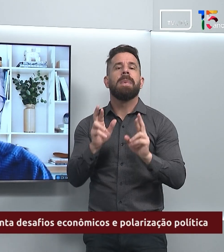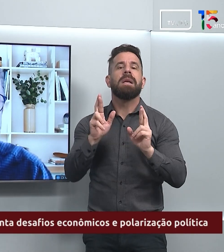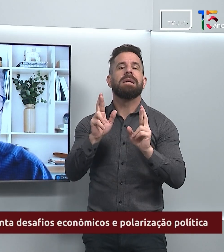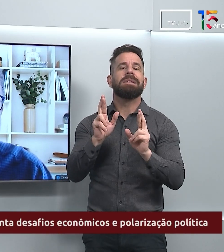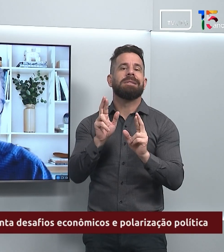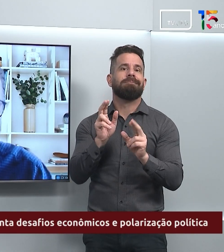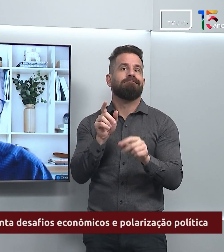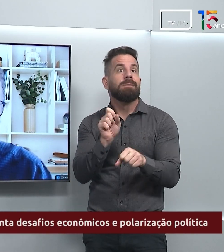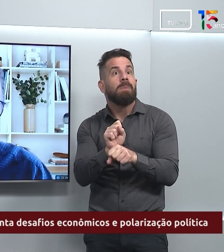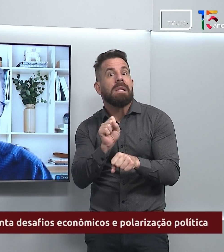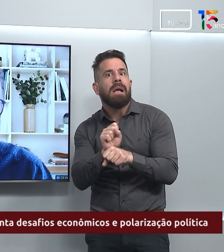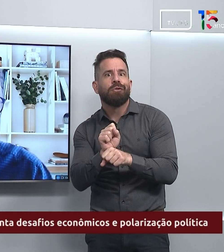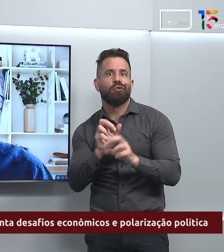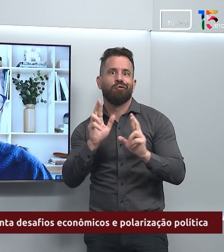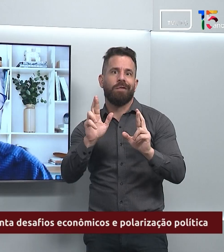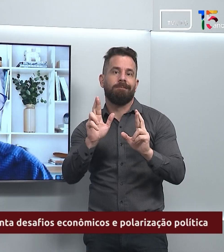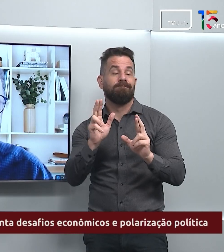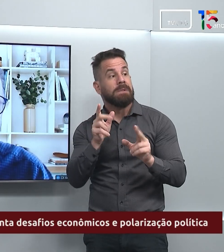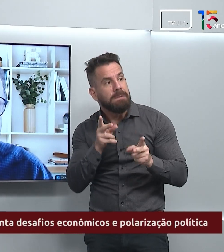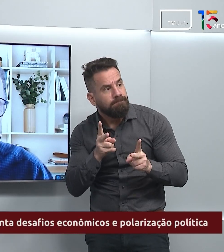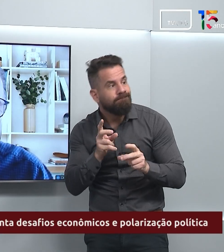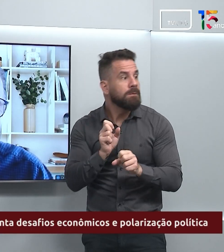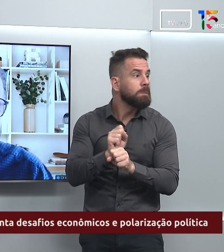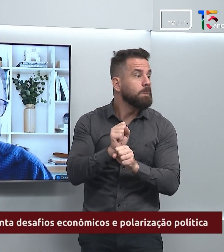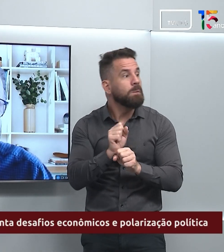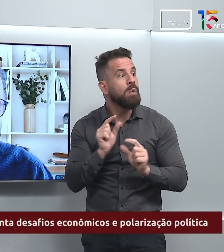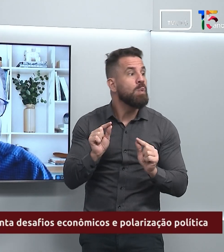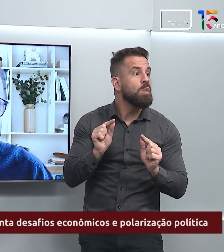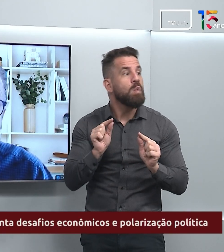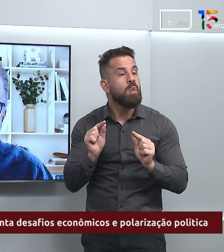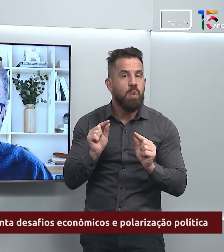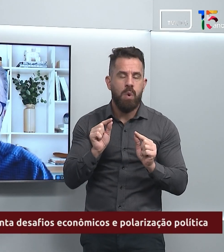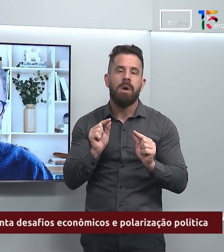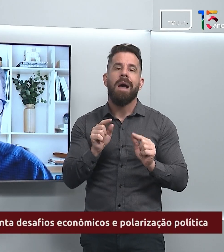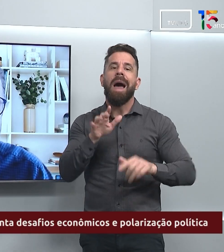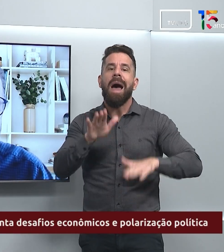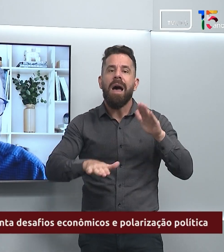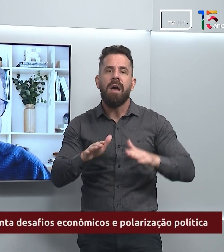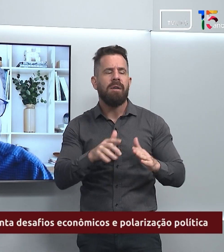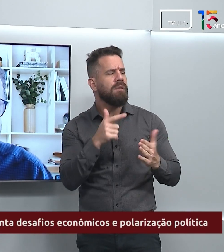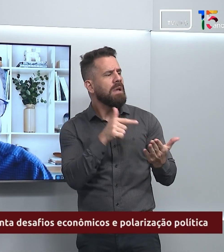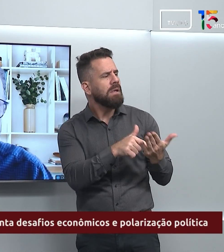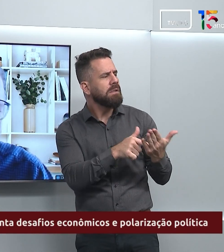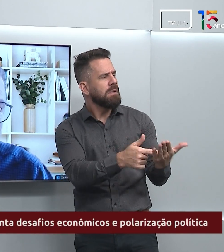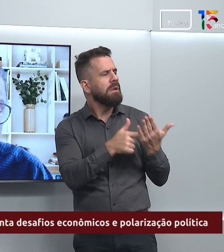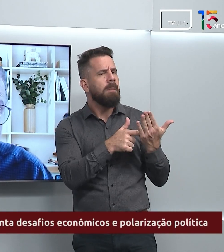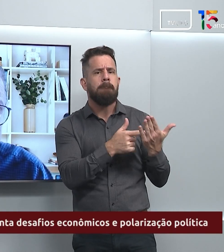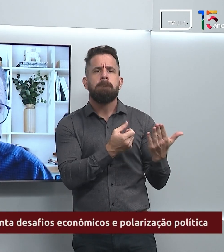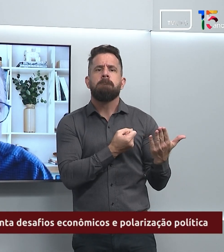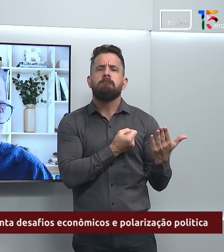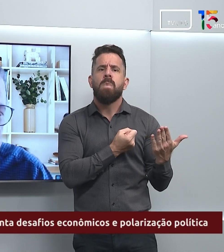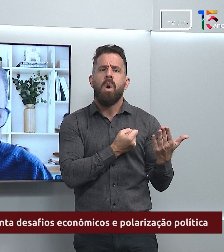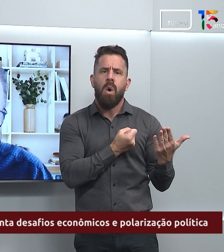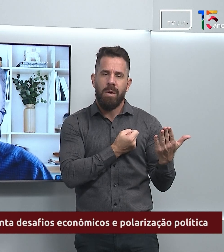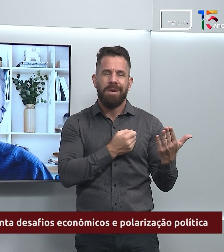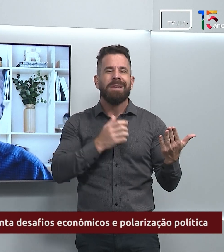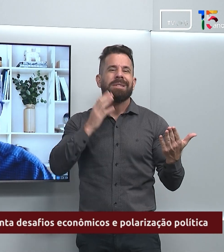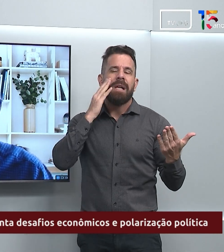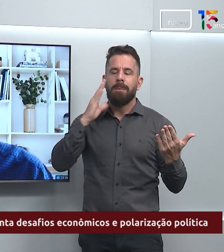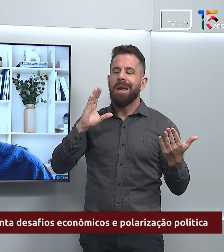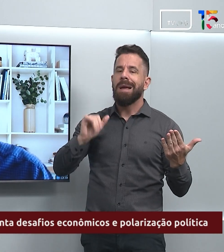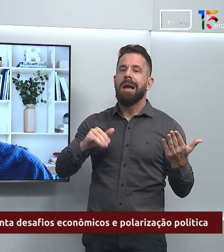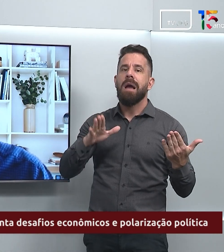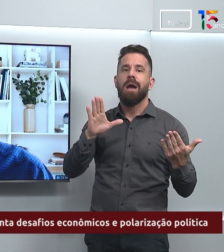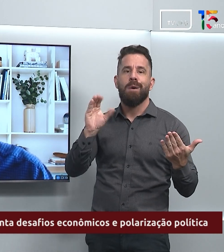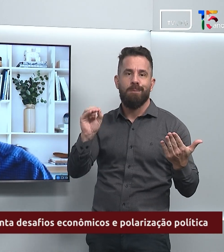são autorrealizáveis, né? Então, os dados que destoam, né, na economia nesse momento são o câmbio, né, com uma desvalorização